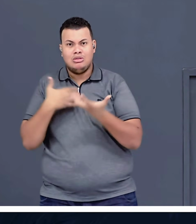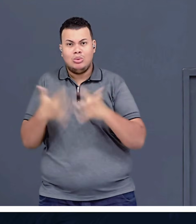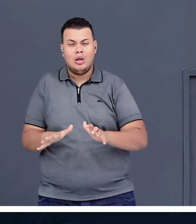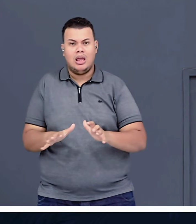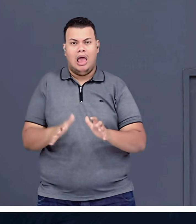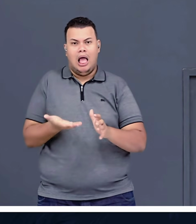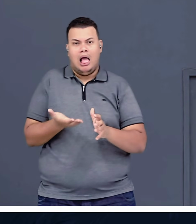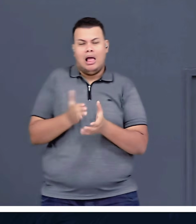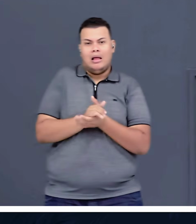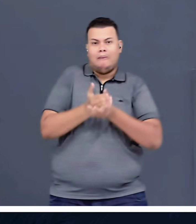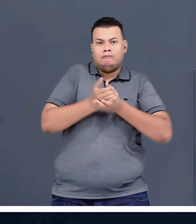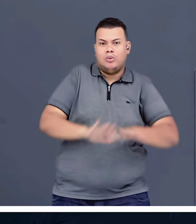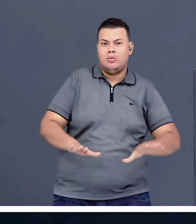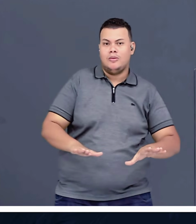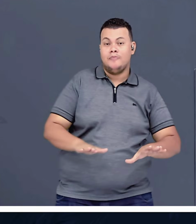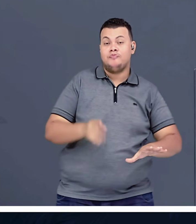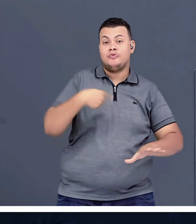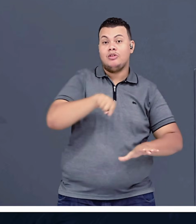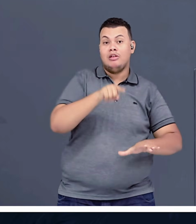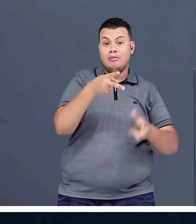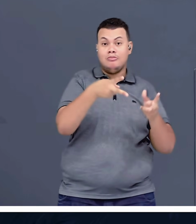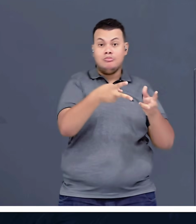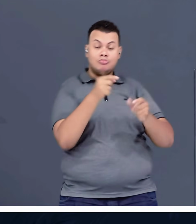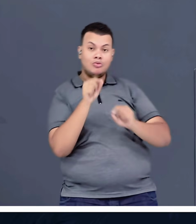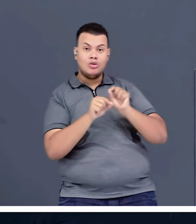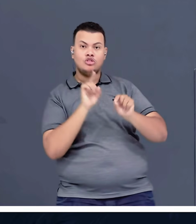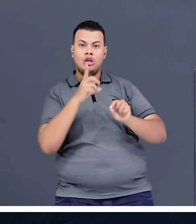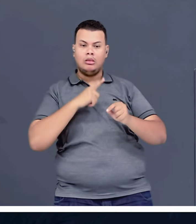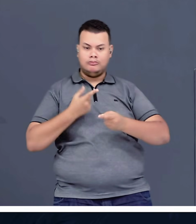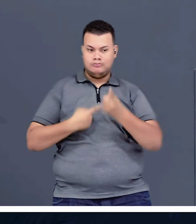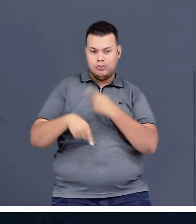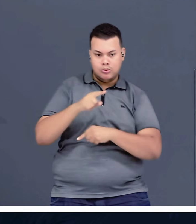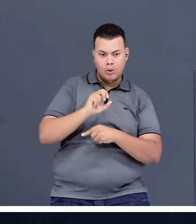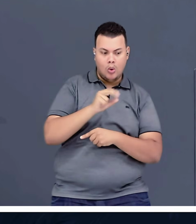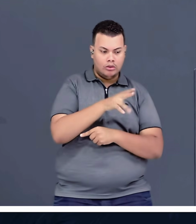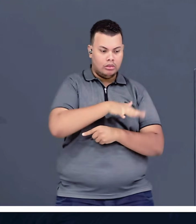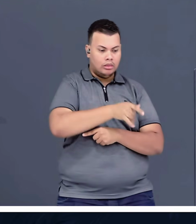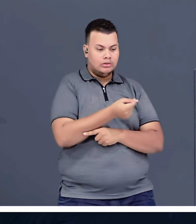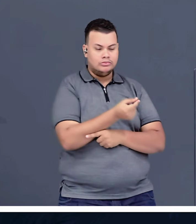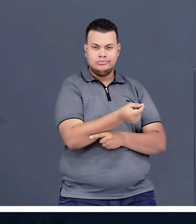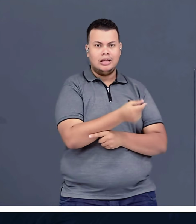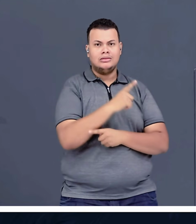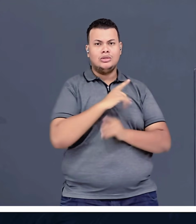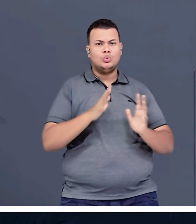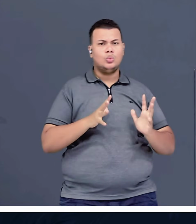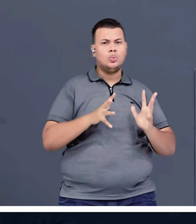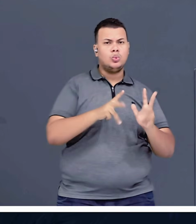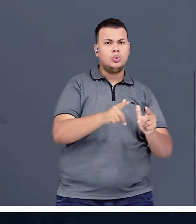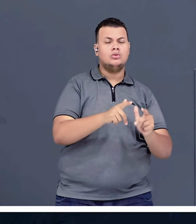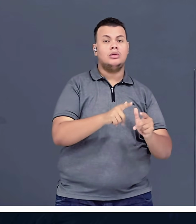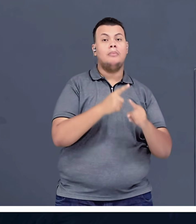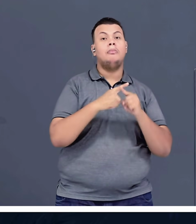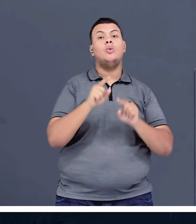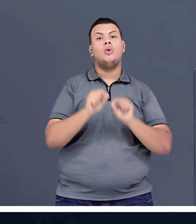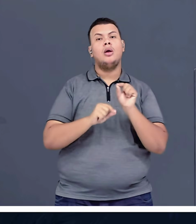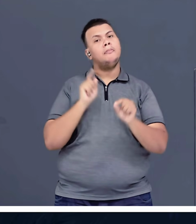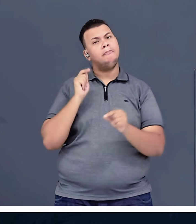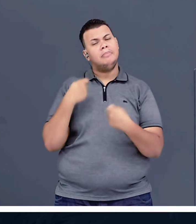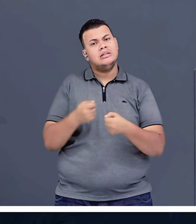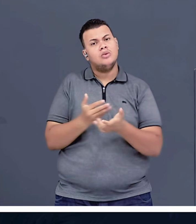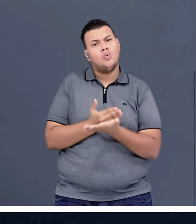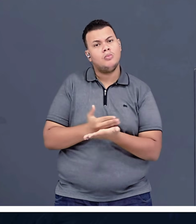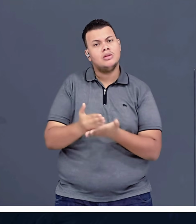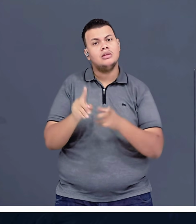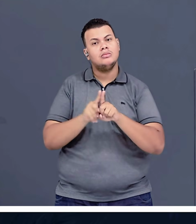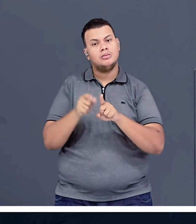Vocês percebem que essa questão não tem a ver só com provisão e finanças, né? Tem a ver com tudo. Mas ela tem que começar e ela tem que